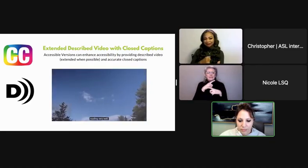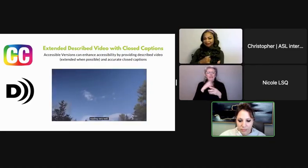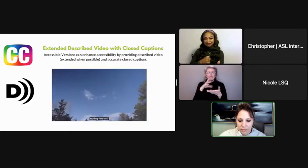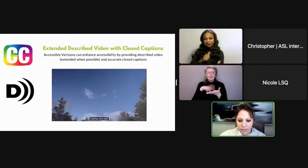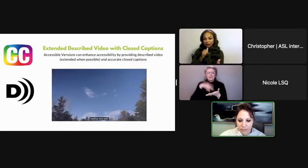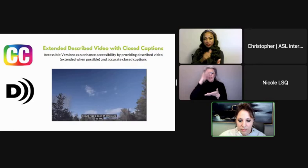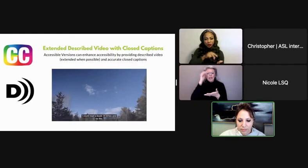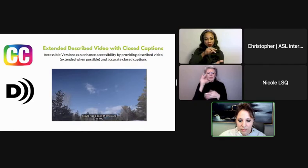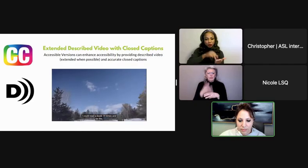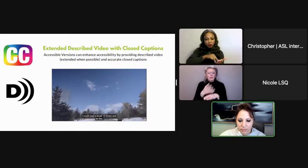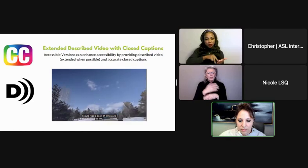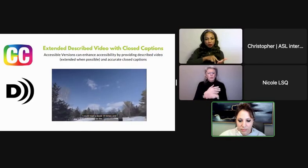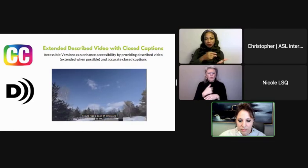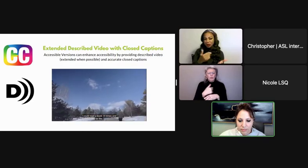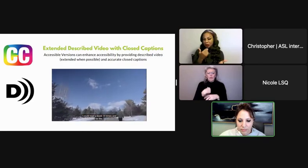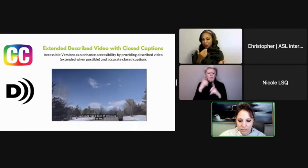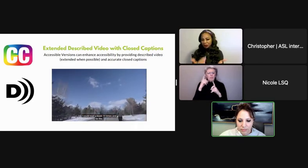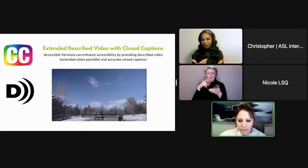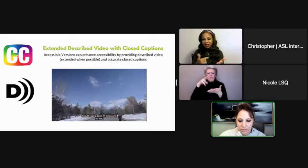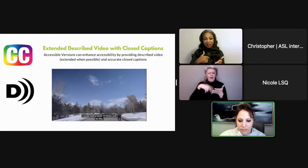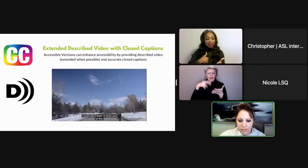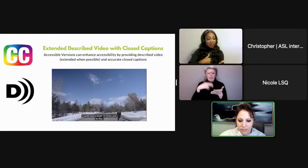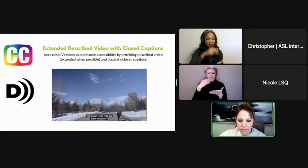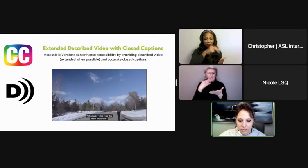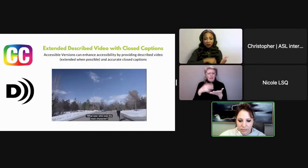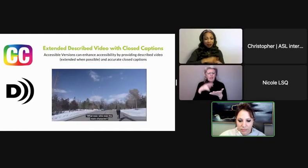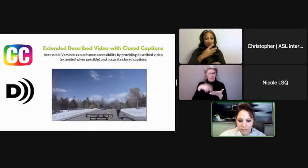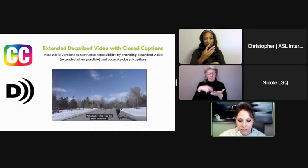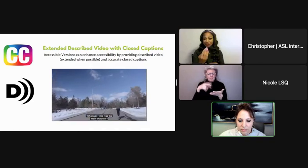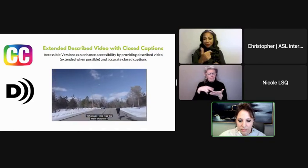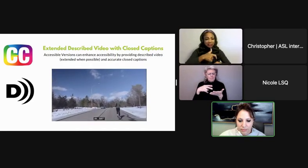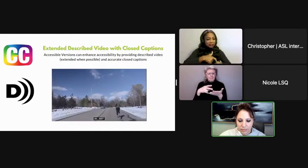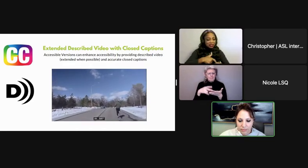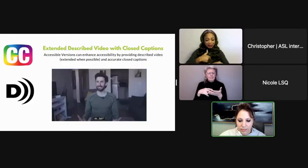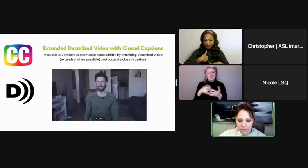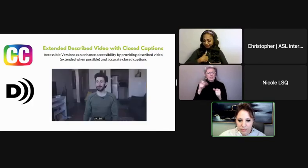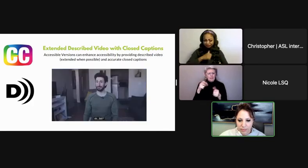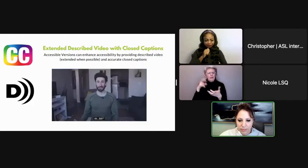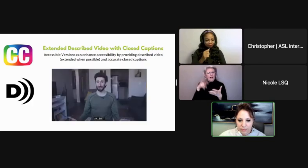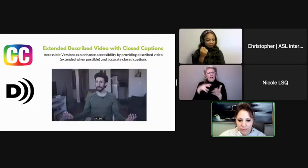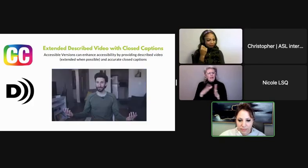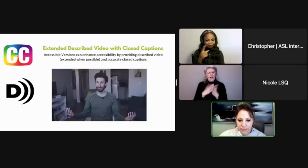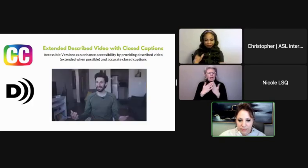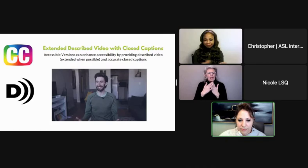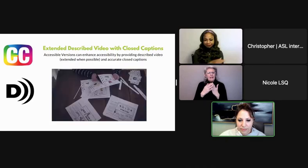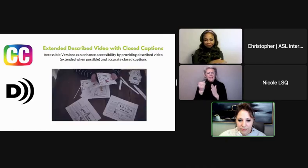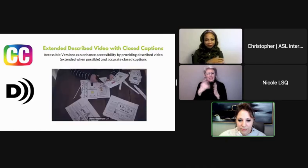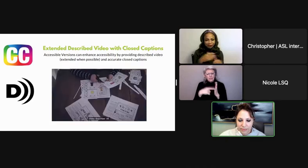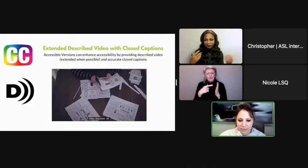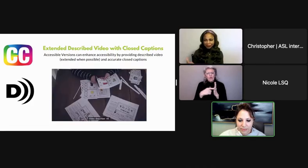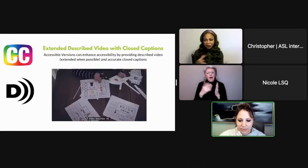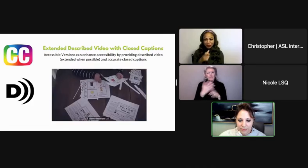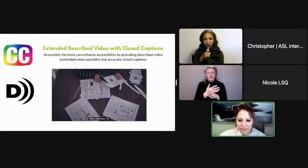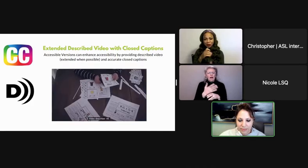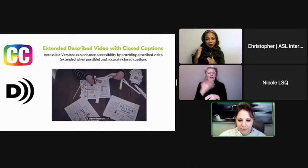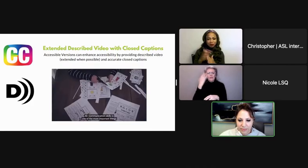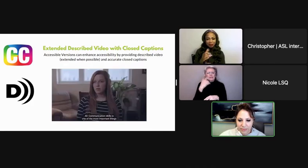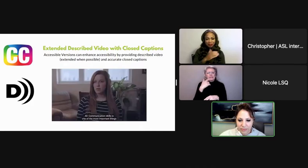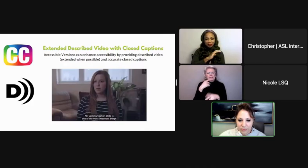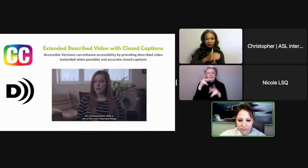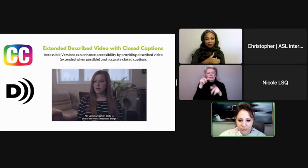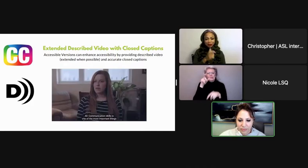que je ne pouvais pas lire très bien, je pouvais lire un livre 14 fois avant de savoir qui était le personnage